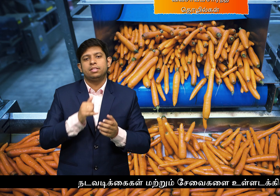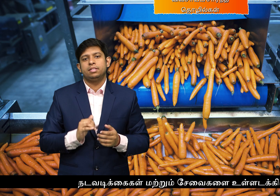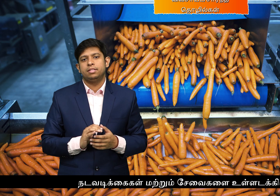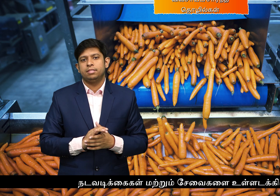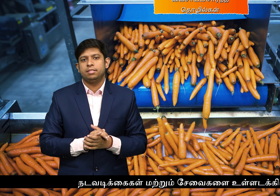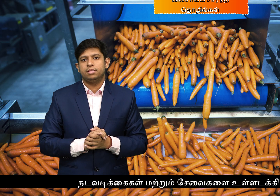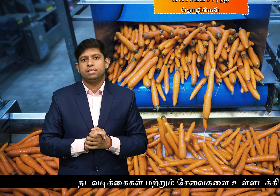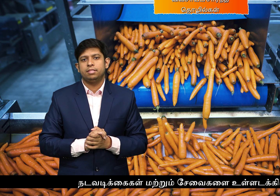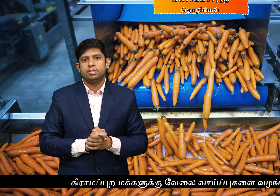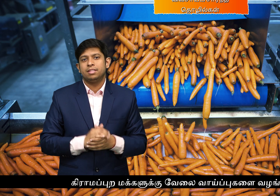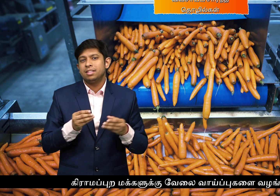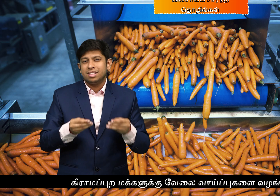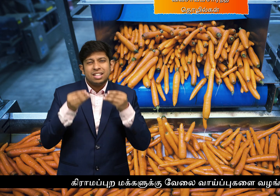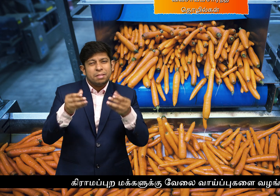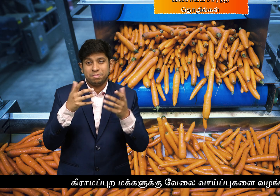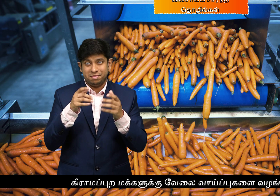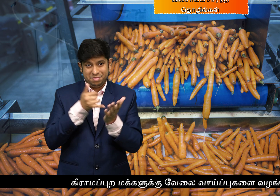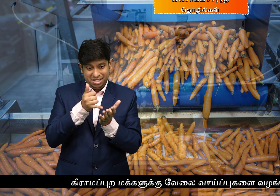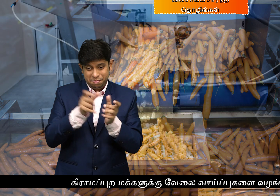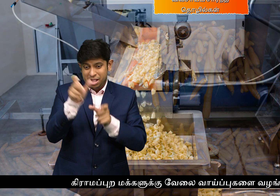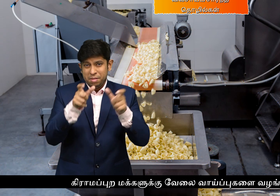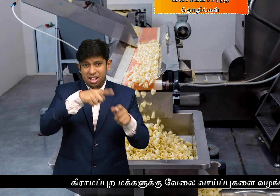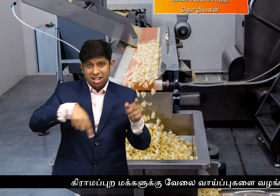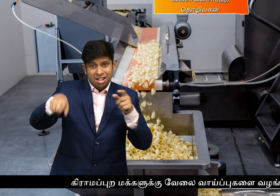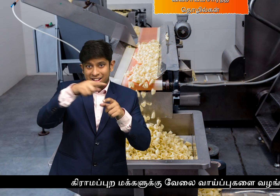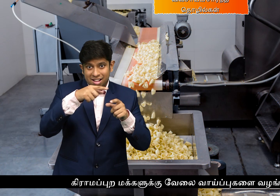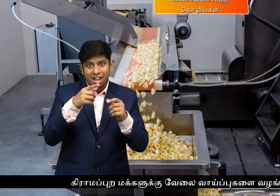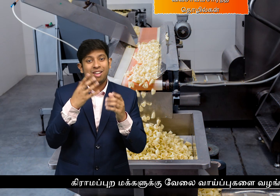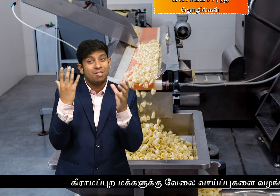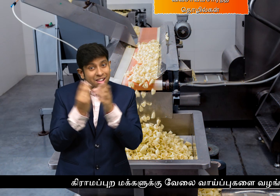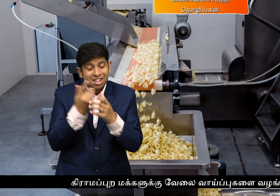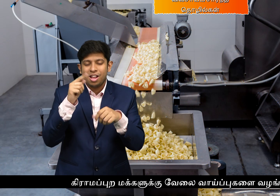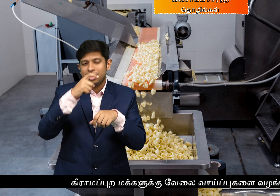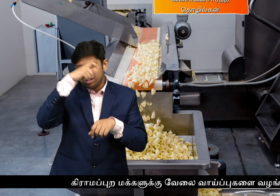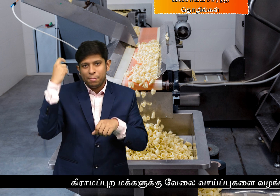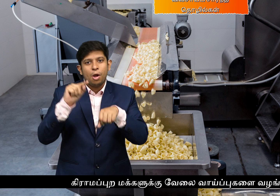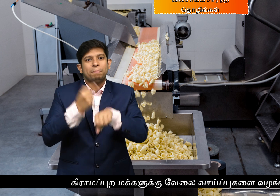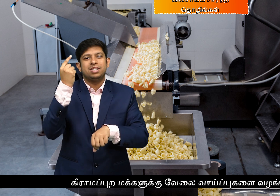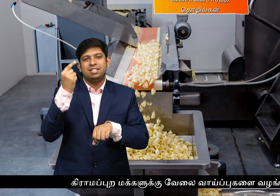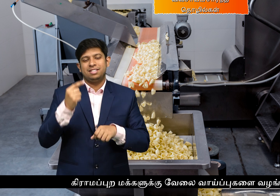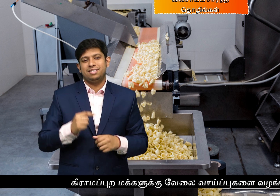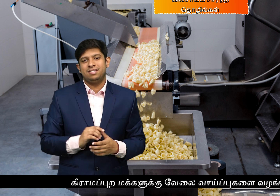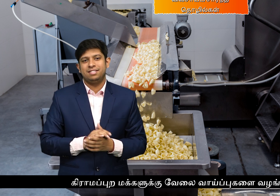மற்றும் சேவைகளை உள்ளடக்கியது. கிராமப்புற மக்களுக்கு வேலை வாய்ப்புகளை வழங்குதல்,